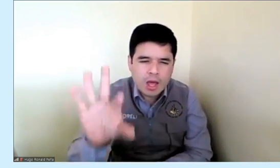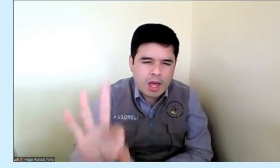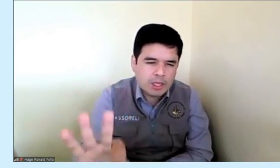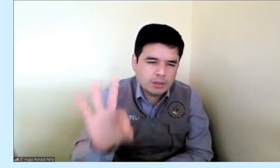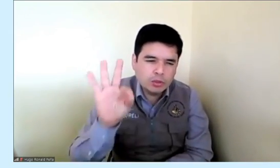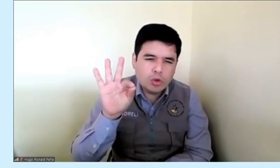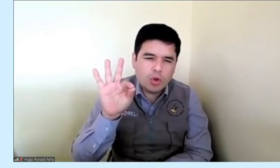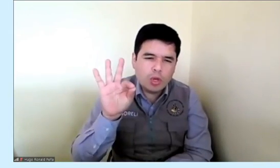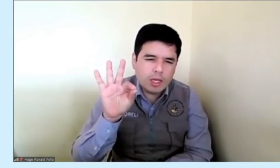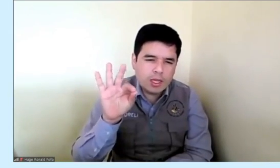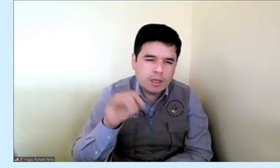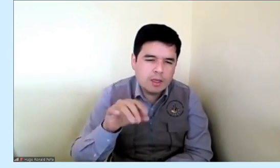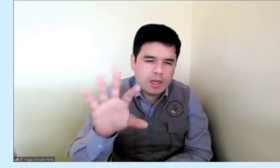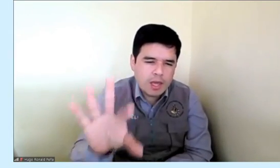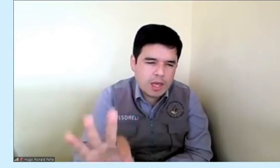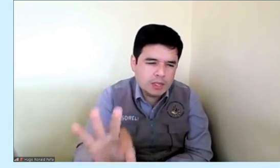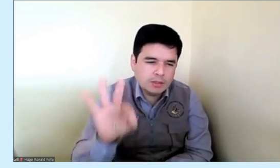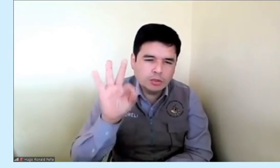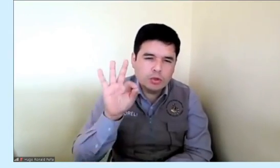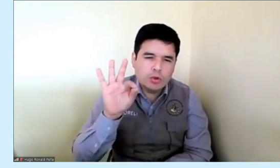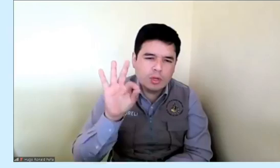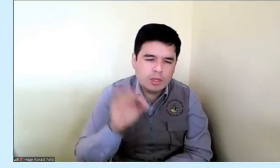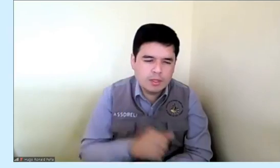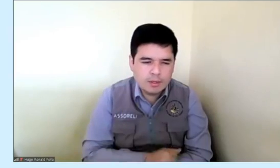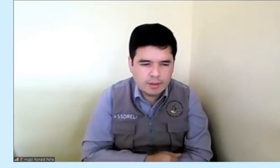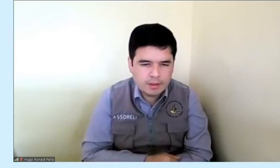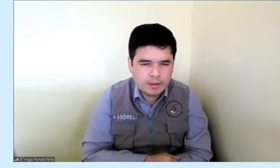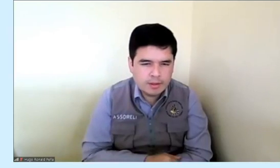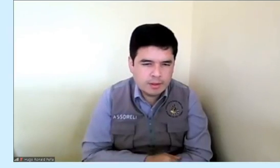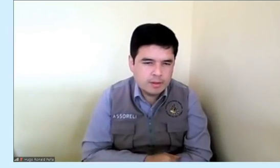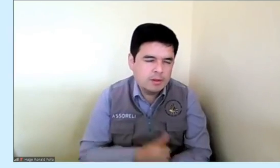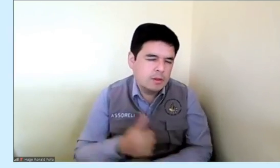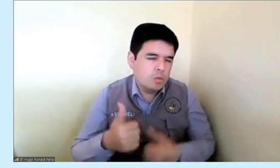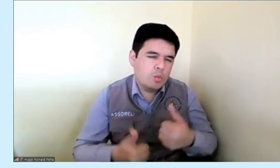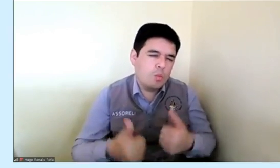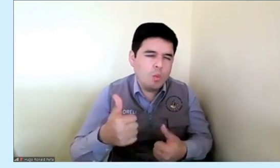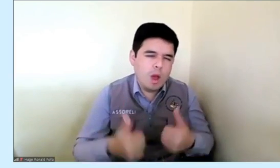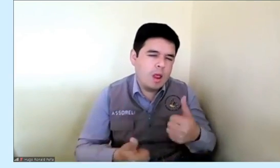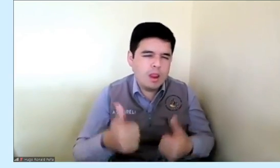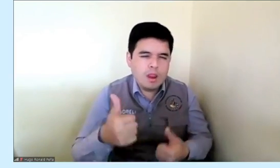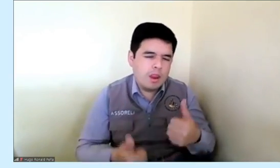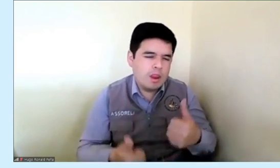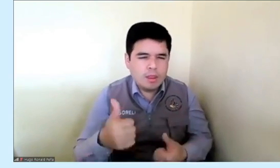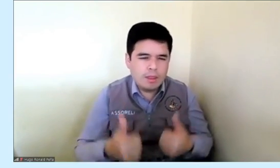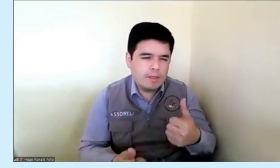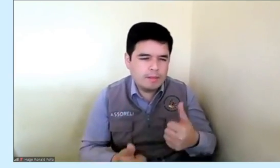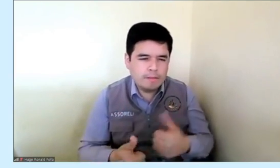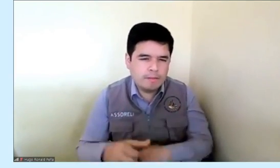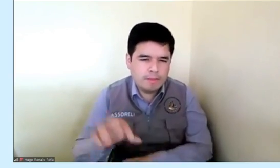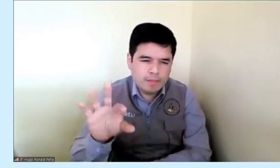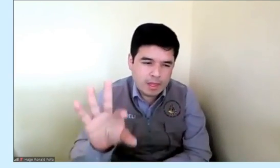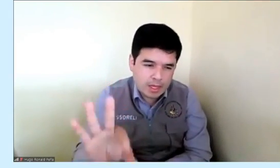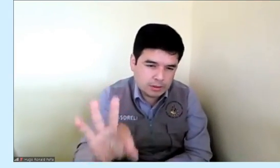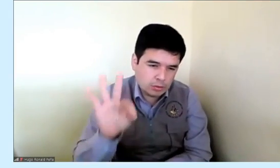¿Cuál escoges? El índice y el pulgar. ¿Escoges? ¿Cuál?